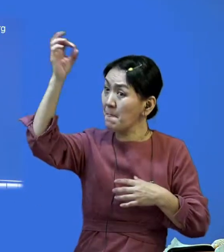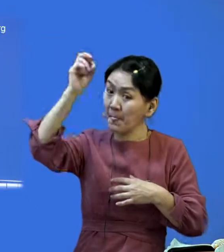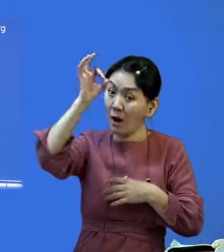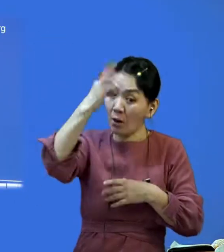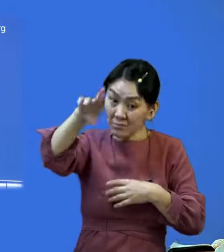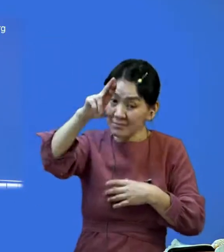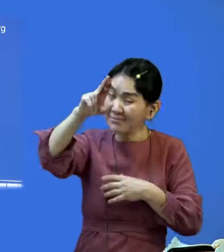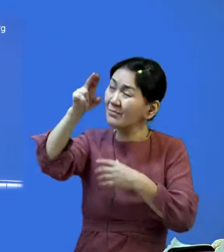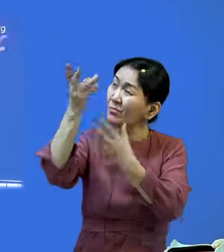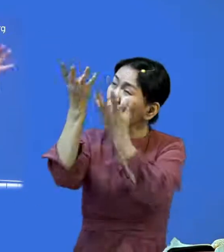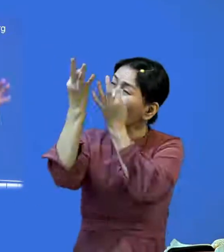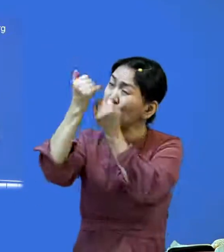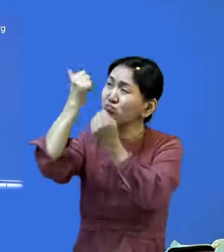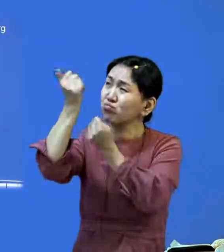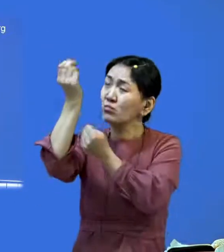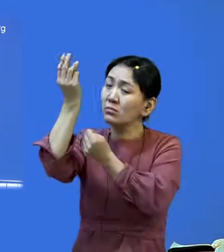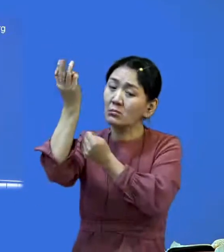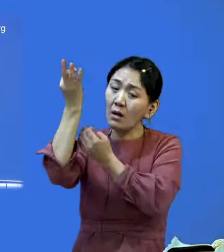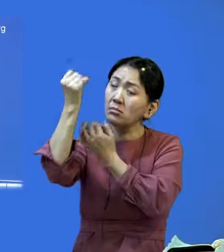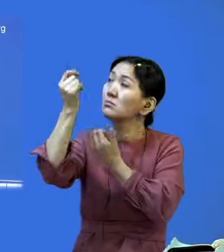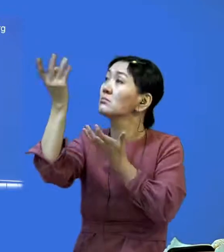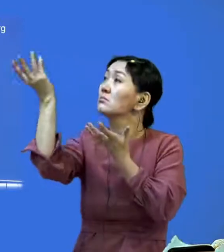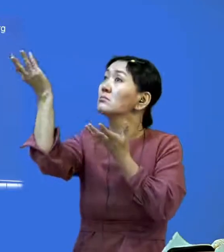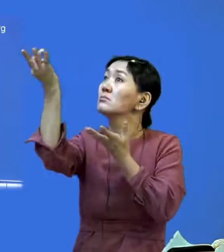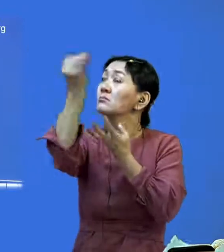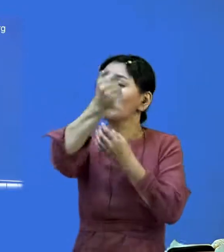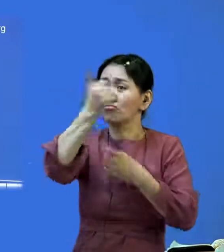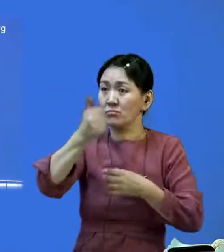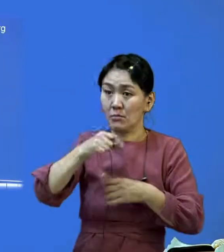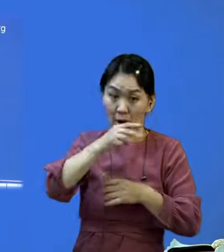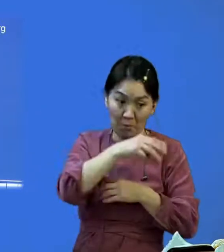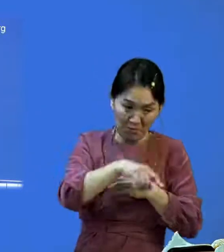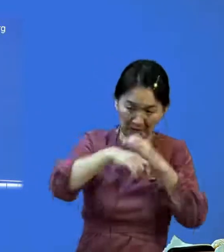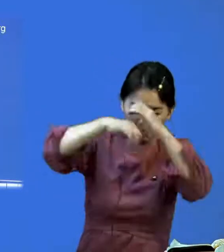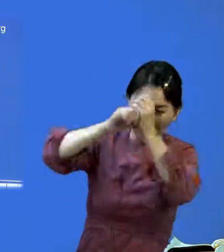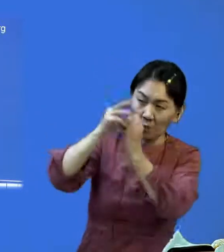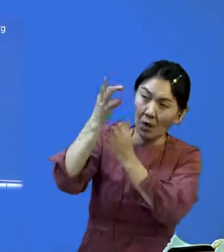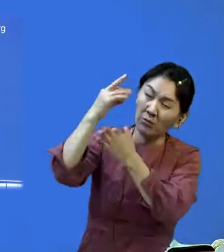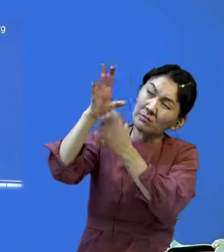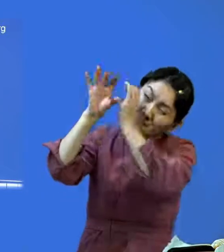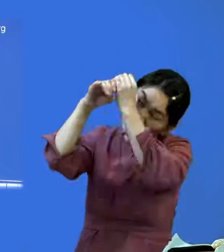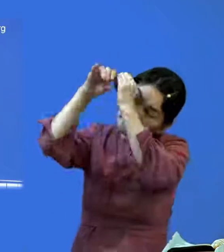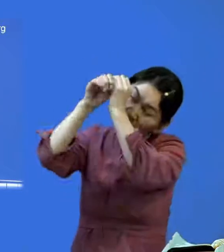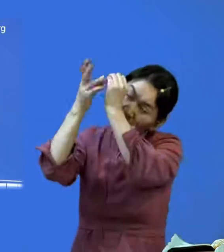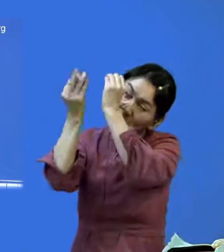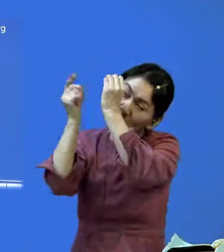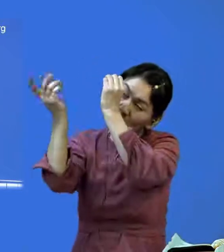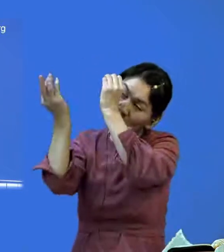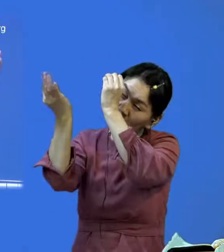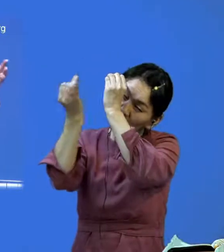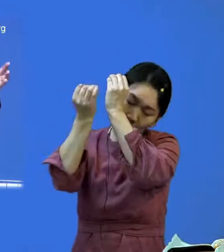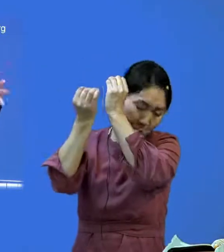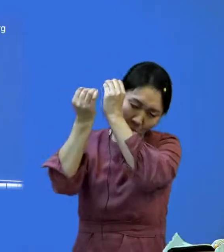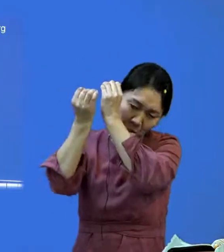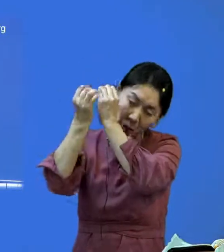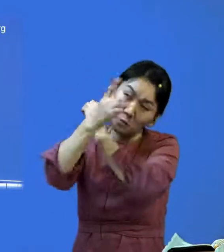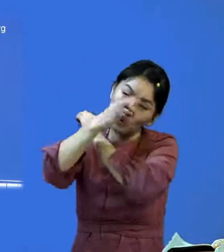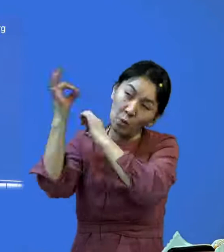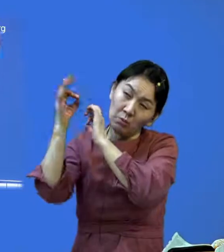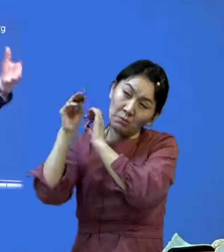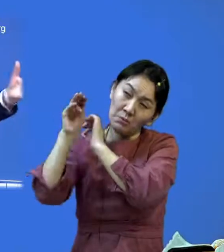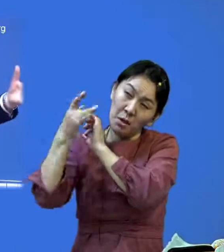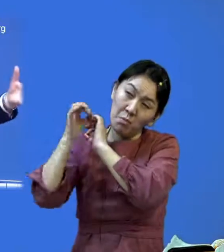тийм ээ? Одоо тийм ээ, энэ одоо одон орон судлаачид тоо хідэн ширхэг байгааг мэддгүү шүү дээ, тийм ээ? 100 тэрбум